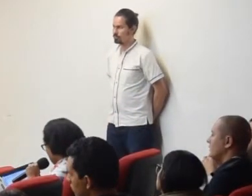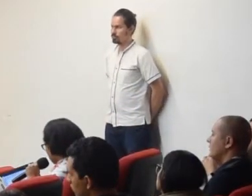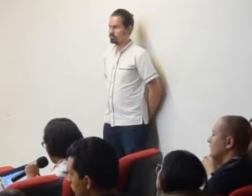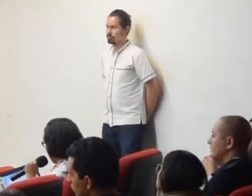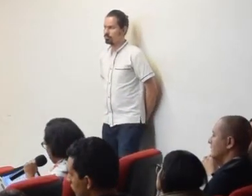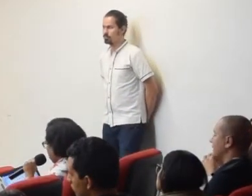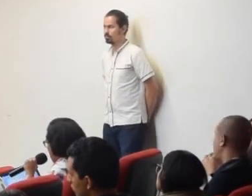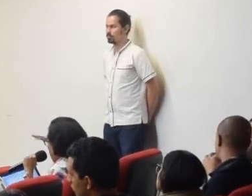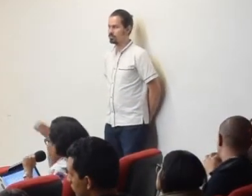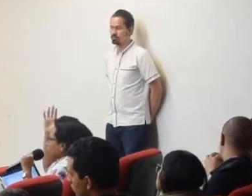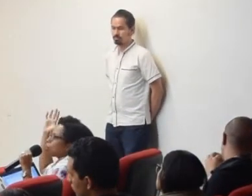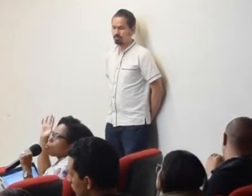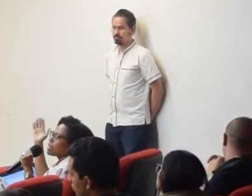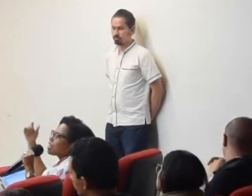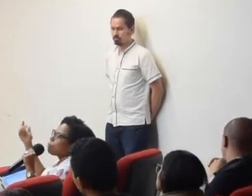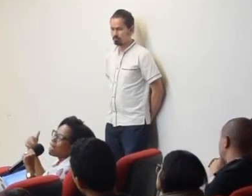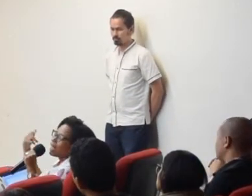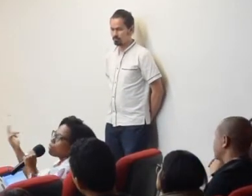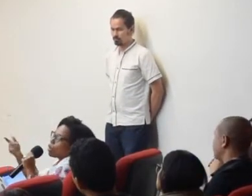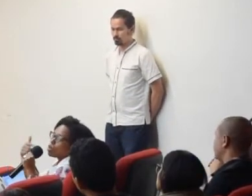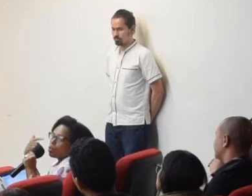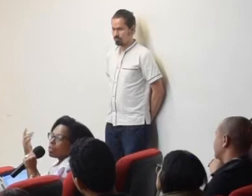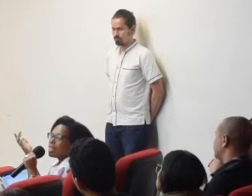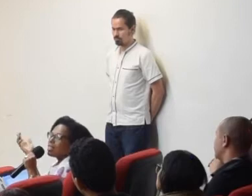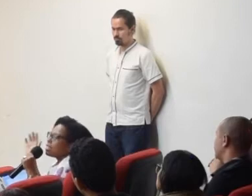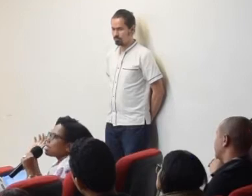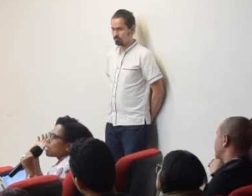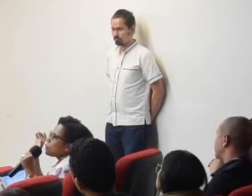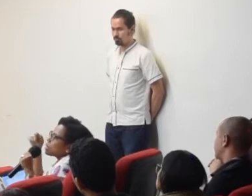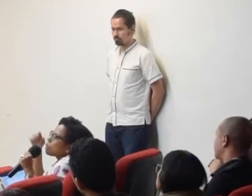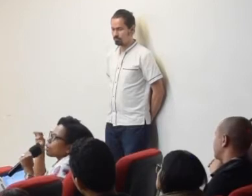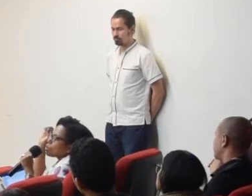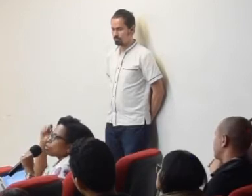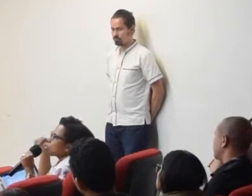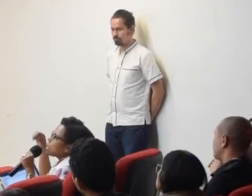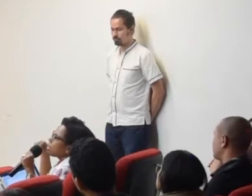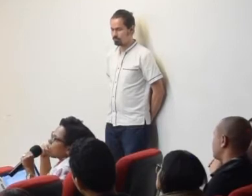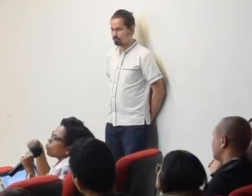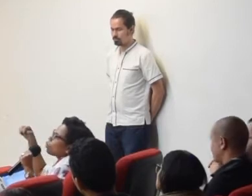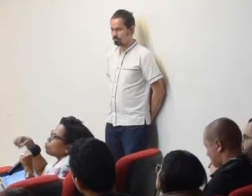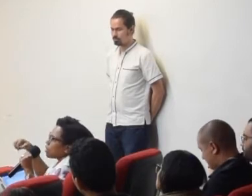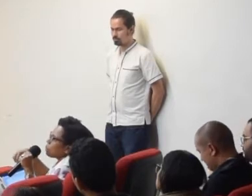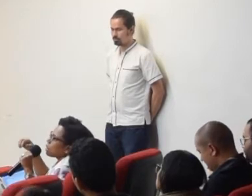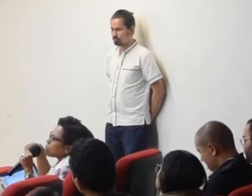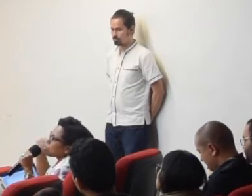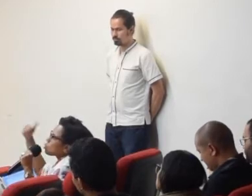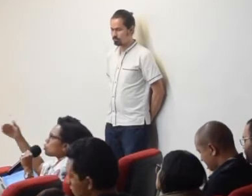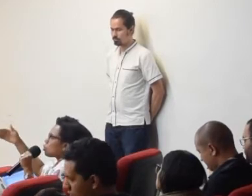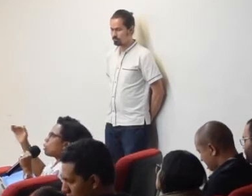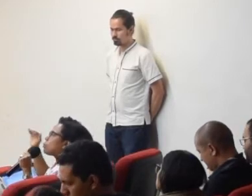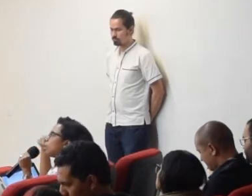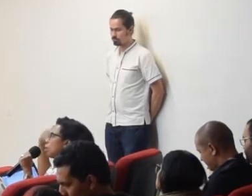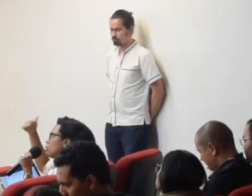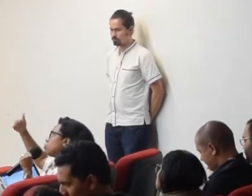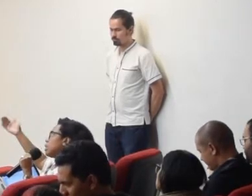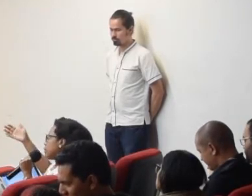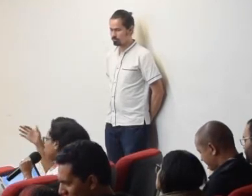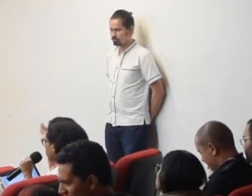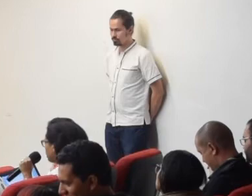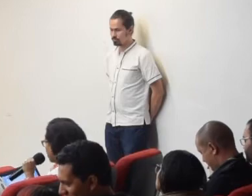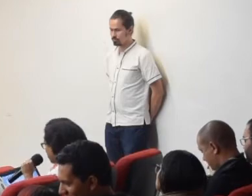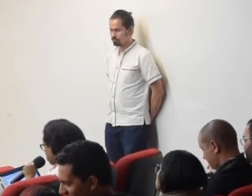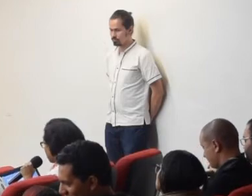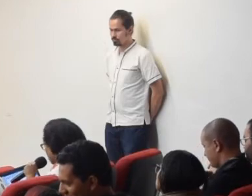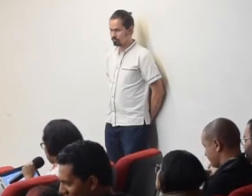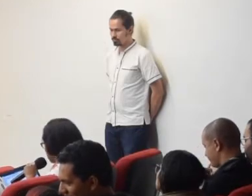colectivo, ¿cierto? O una propuesta para la evaluación de las iniciativas. Ya evaluación no sería como un tema de discusión, sino un